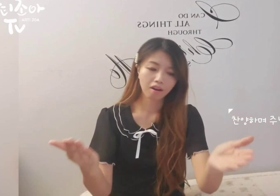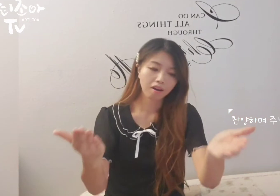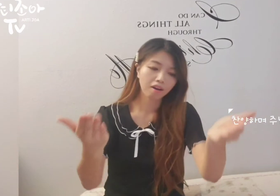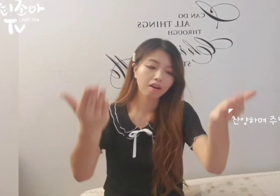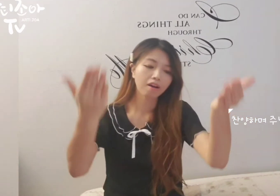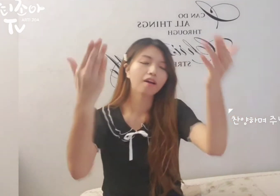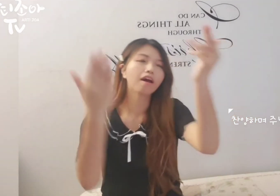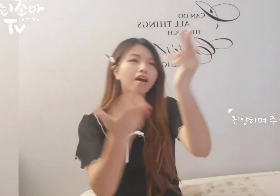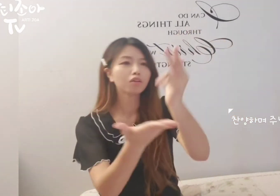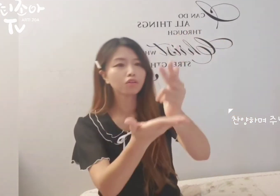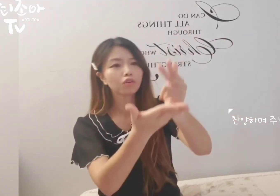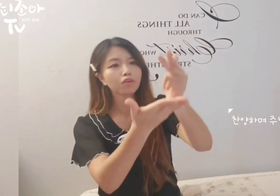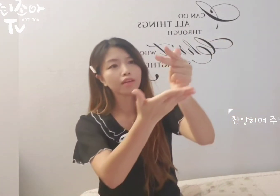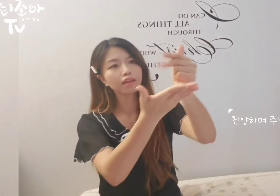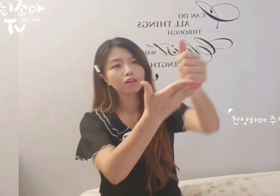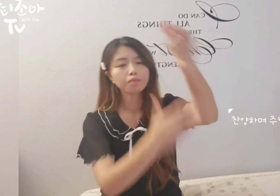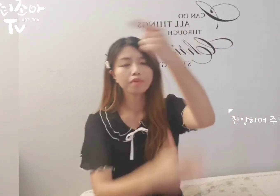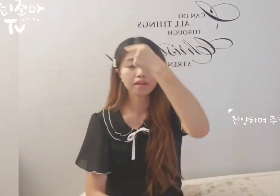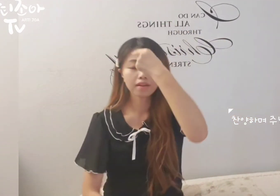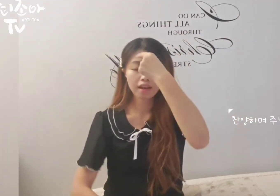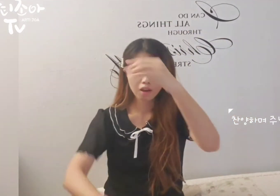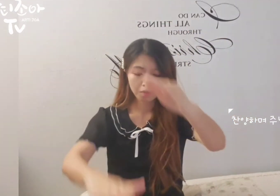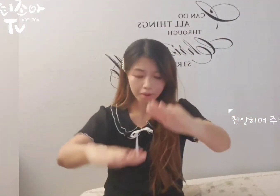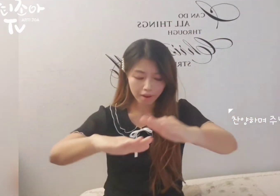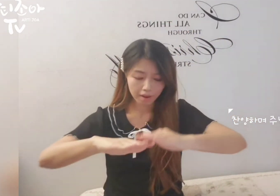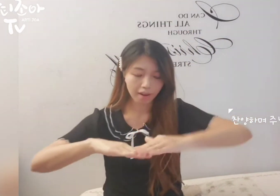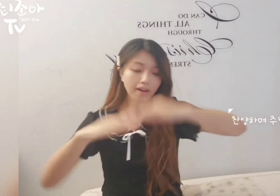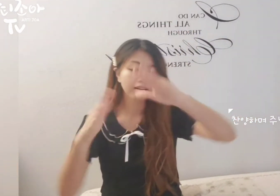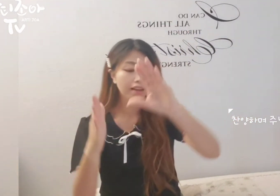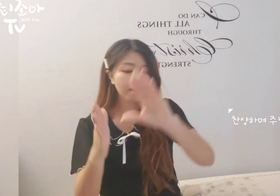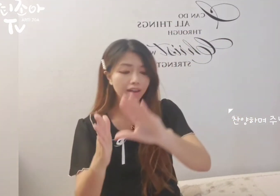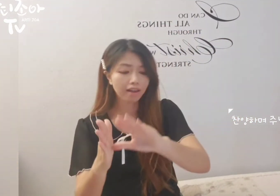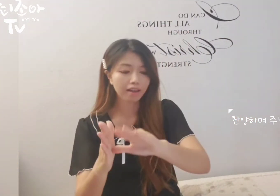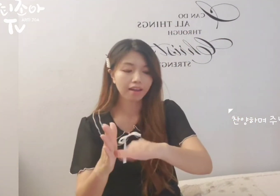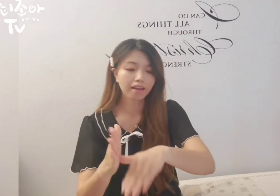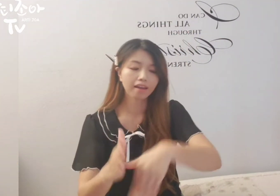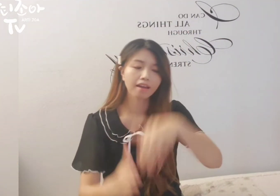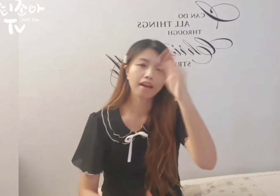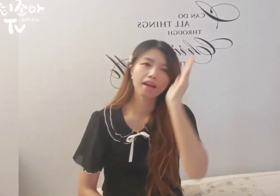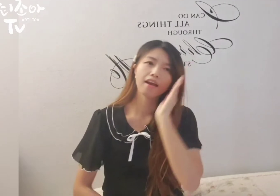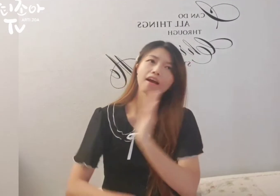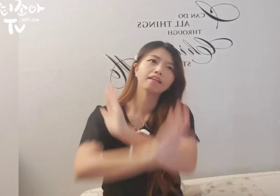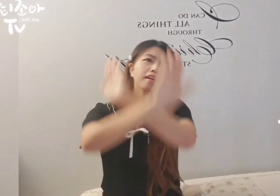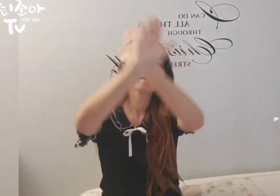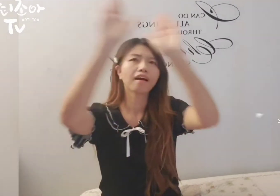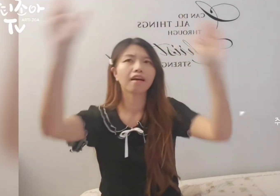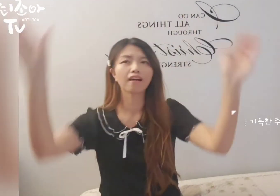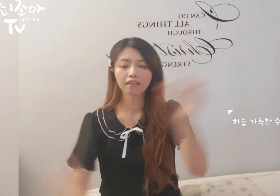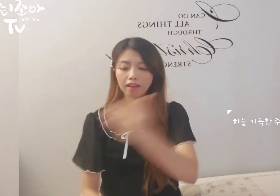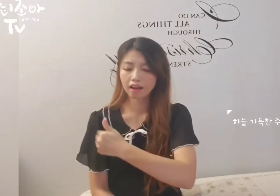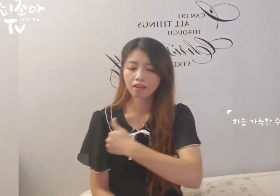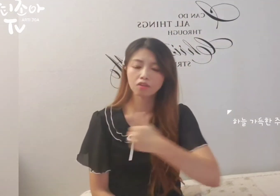찬양하며 주님을 예배할 때 하늘 가득 찬